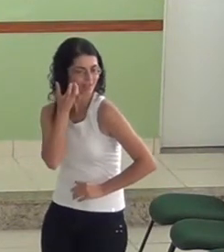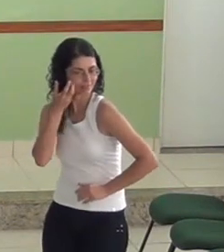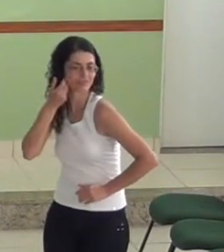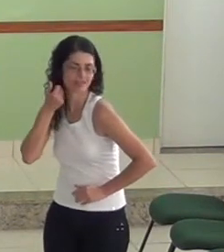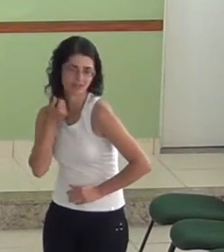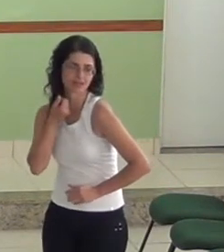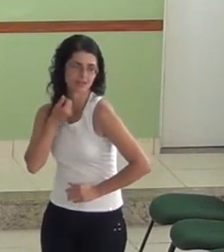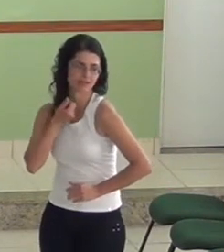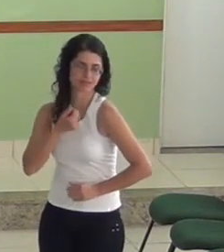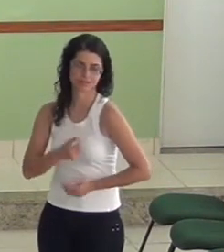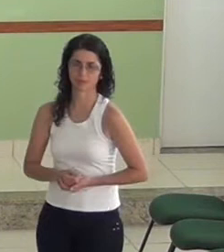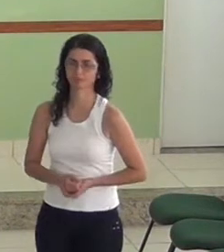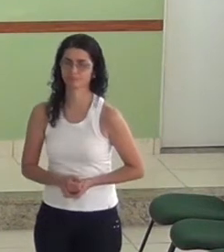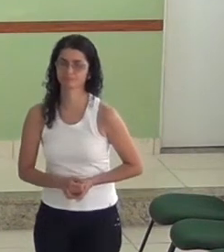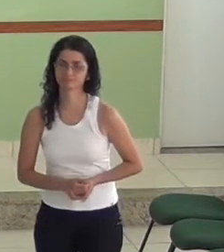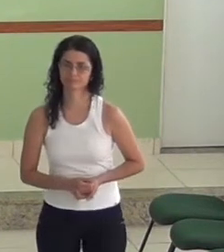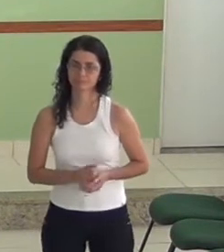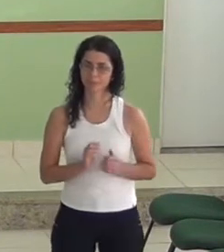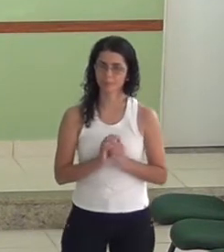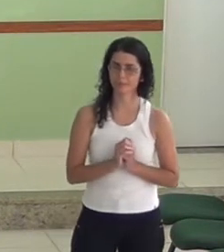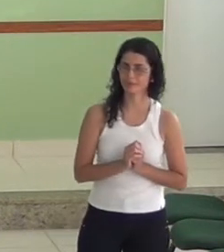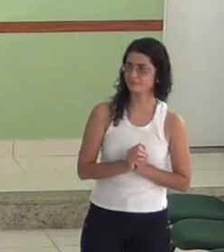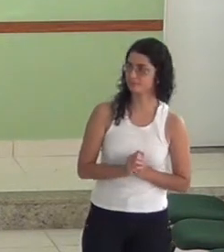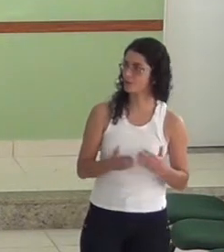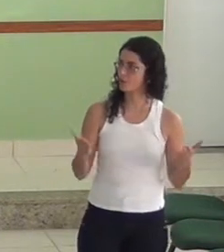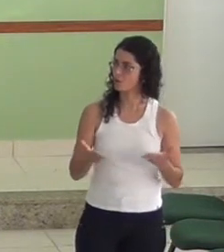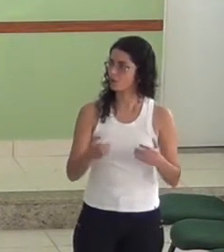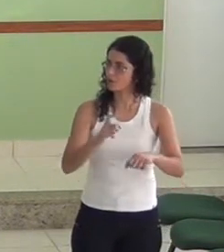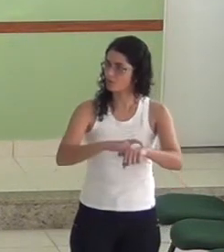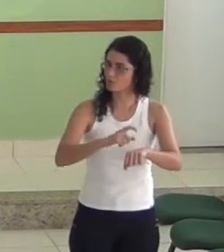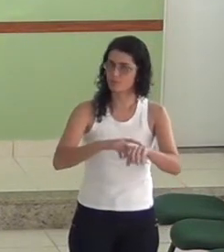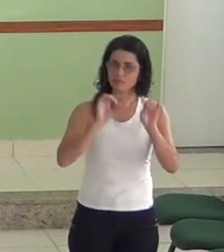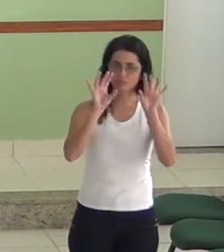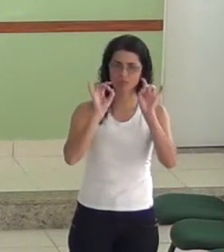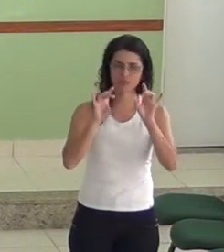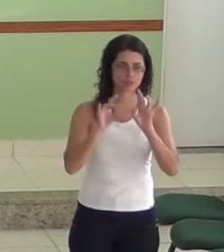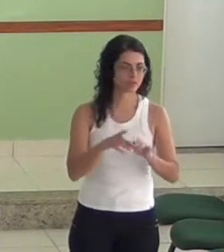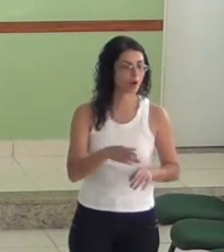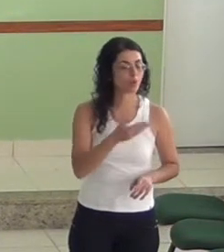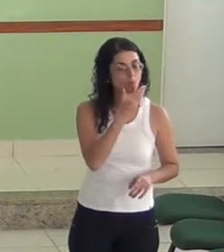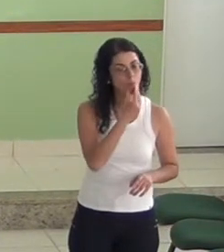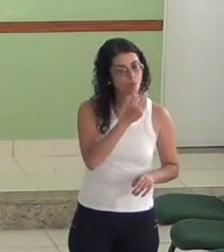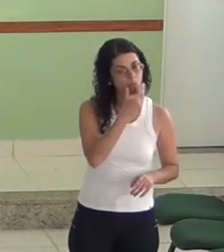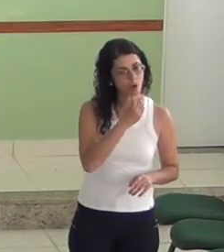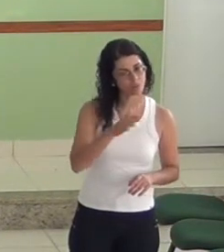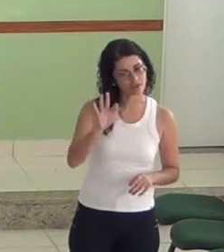bem-estar. Vamos ter mais um momento especial com o nosso irmão Fausto.